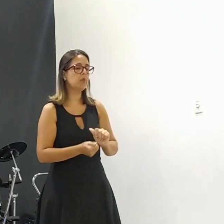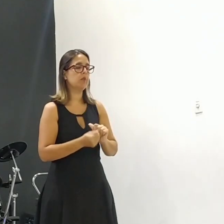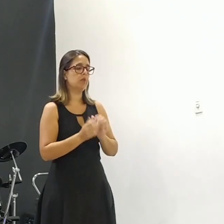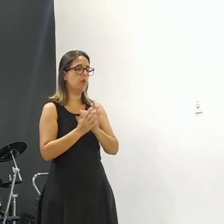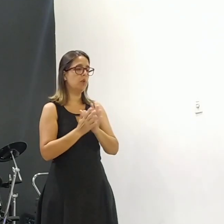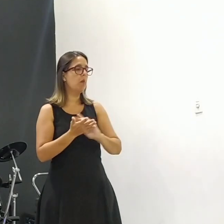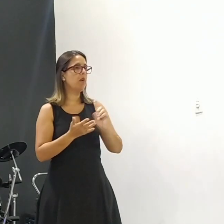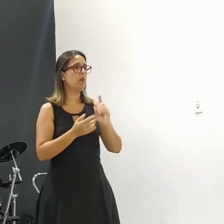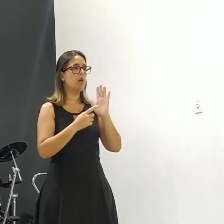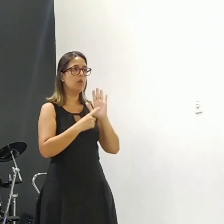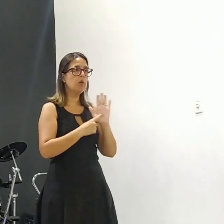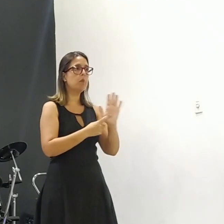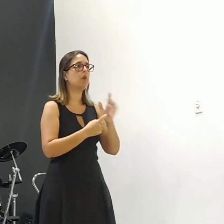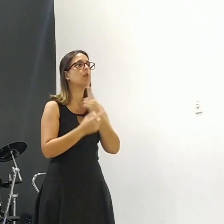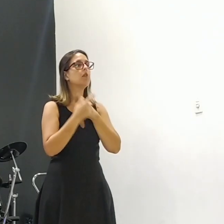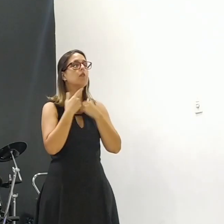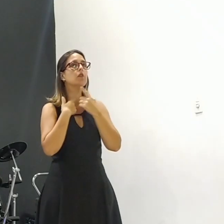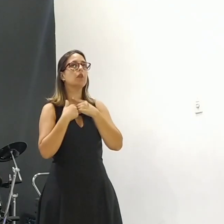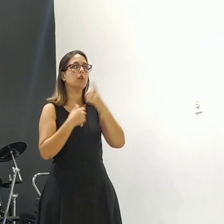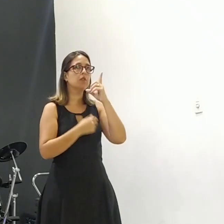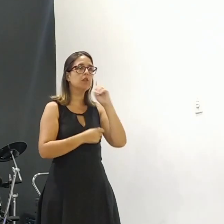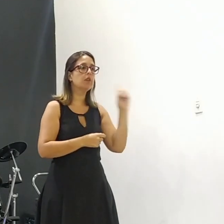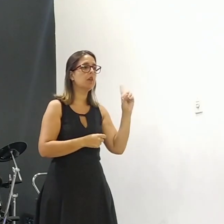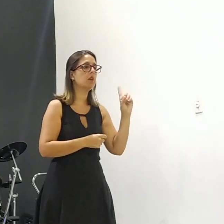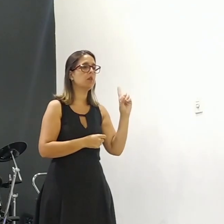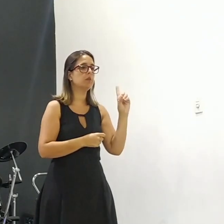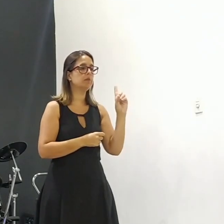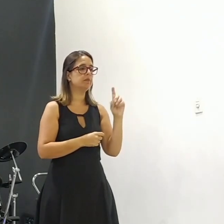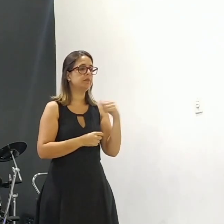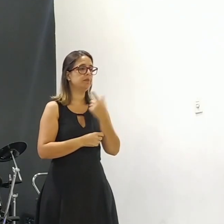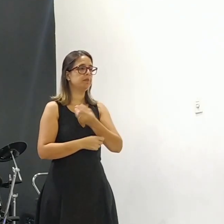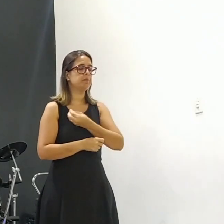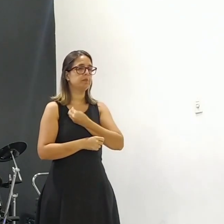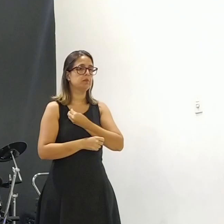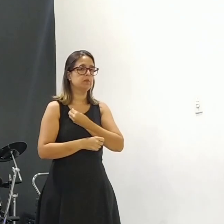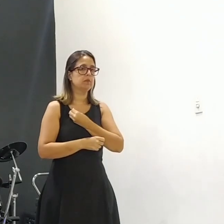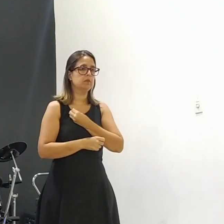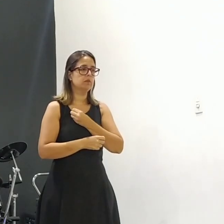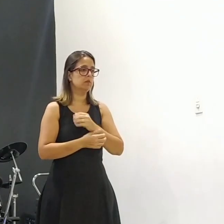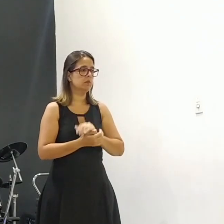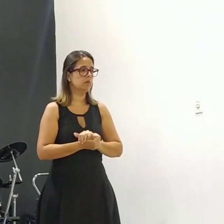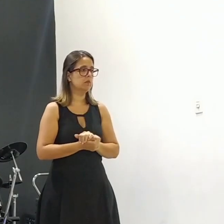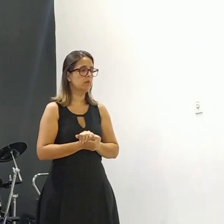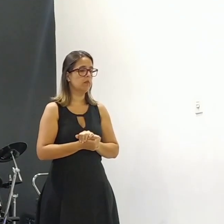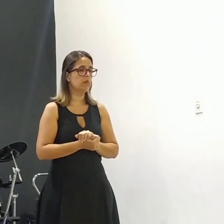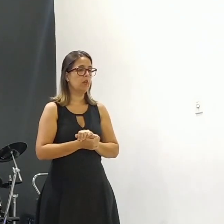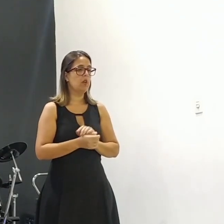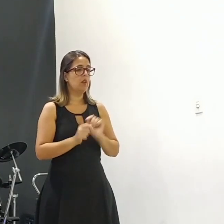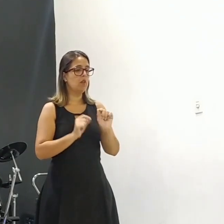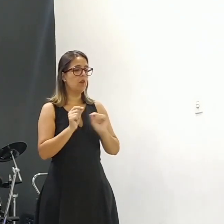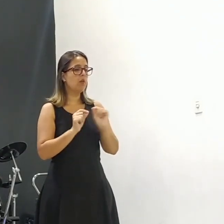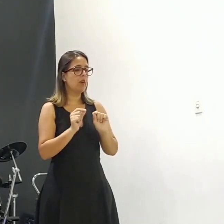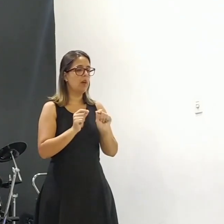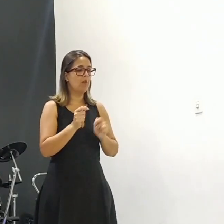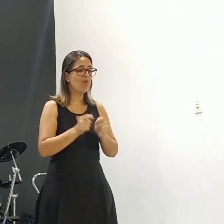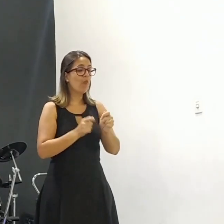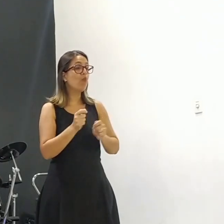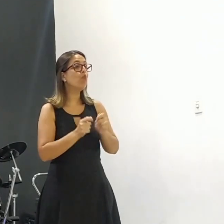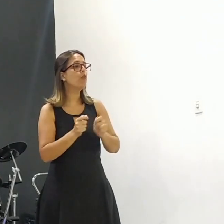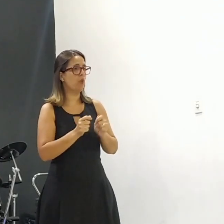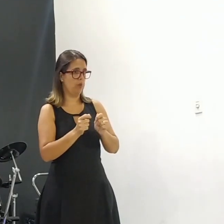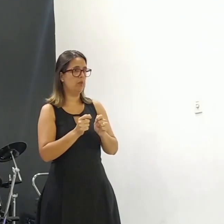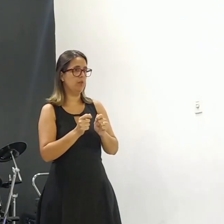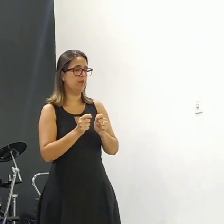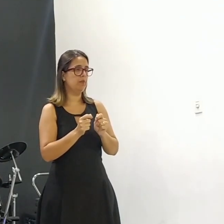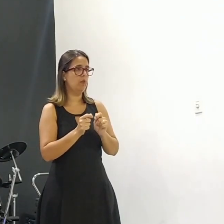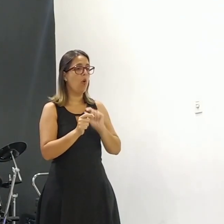nos revela a vontade de Deus para a nossa vida, e isso são limites que Deus está nos dando. Ele